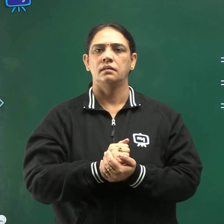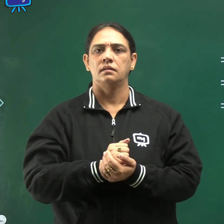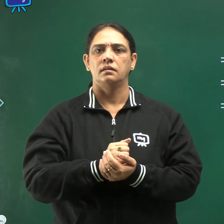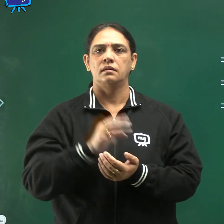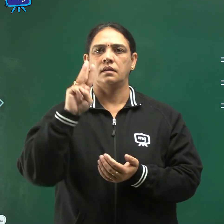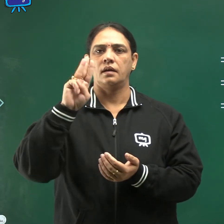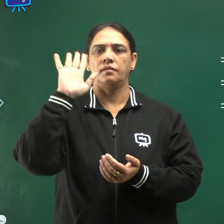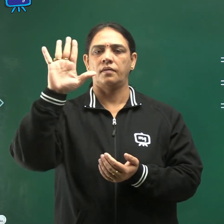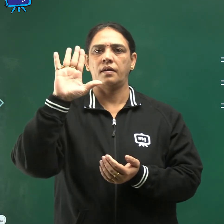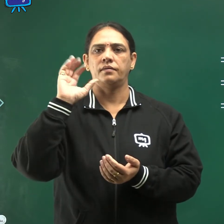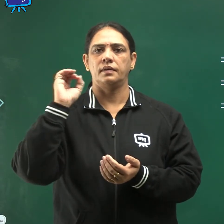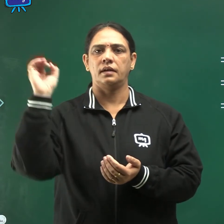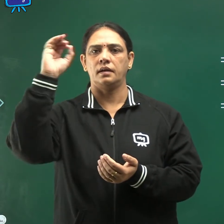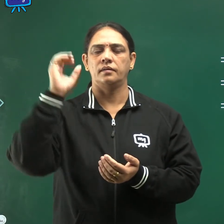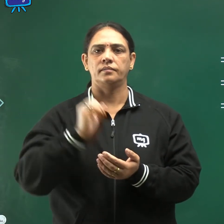35 डिग्री